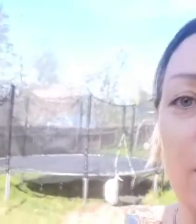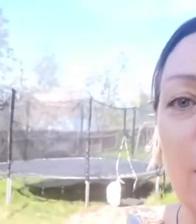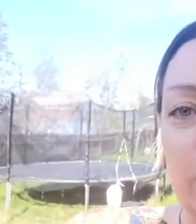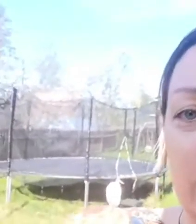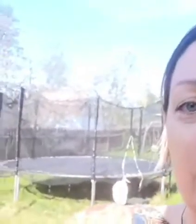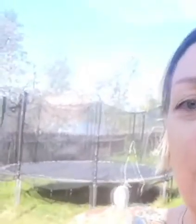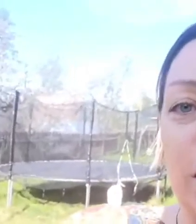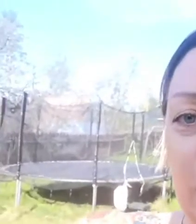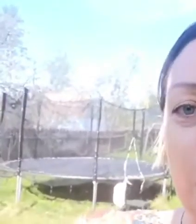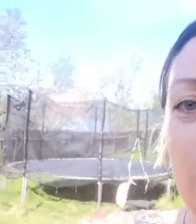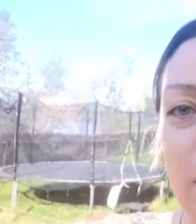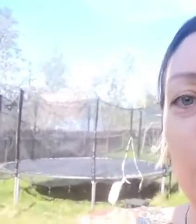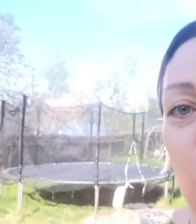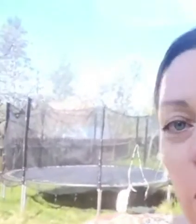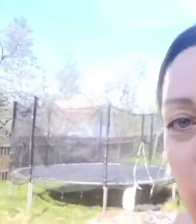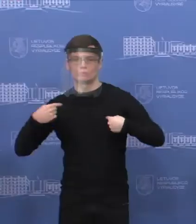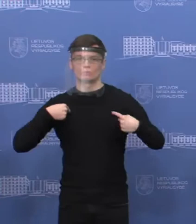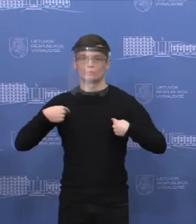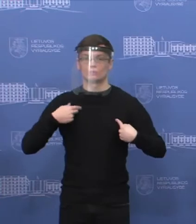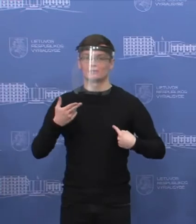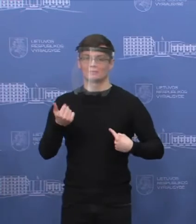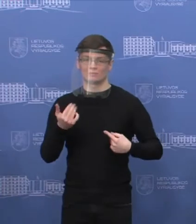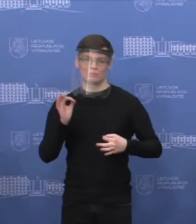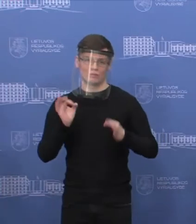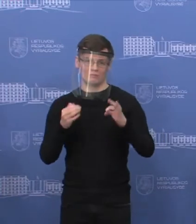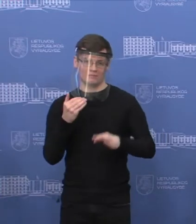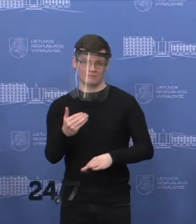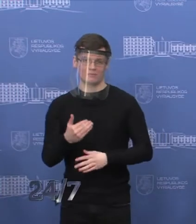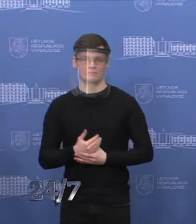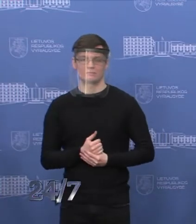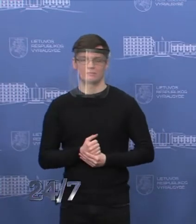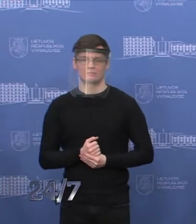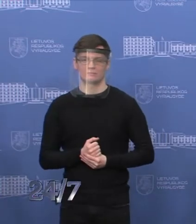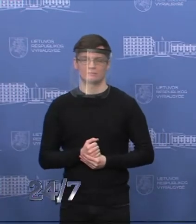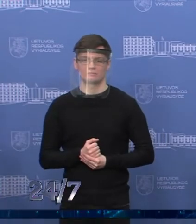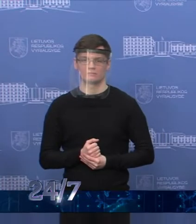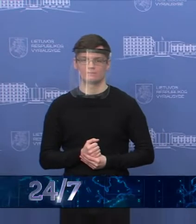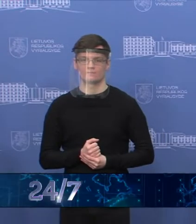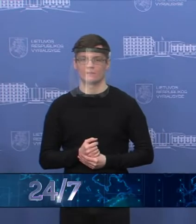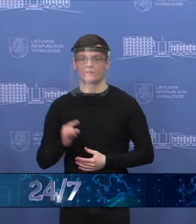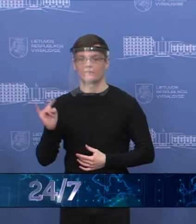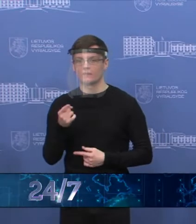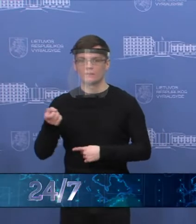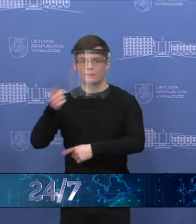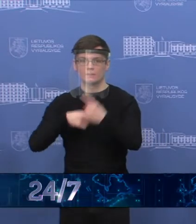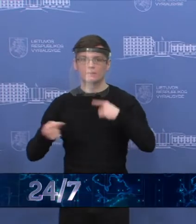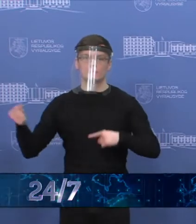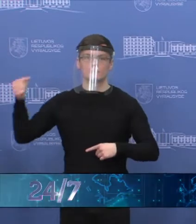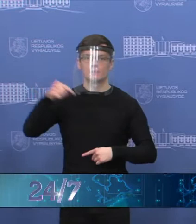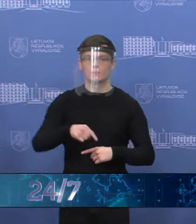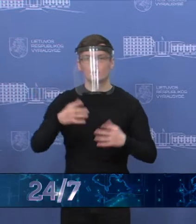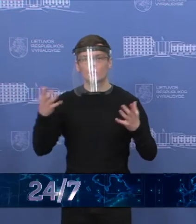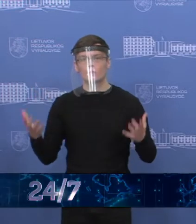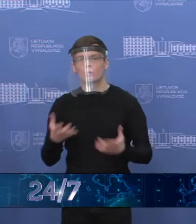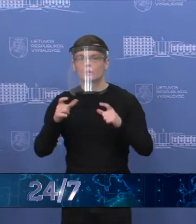Ir nieko neišeina padaryti tobulai. Kai kurie vaikai grįžimą į ugdymo įstaigą, kuomet ilgą laiką